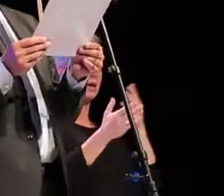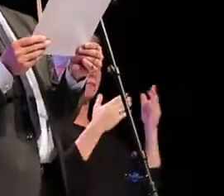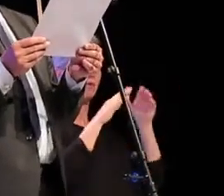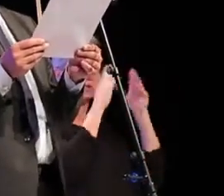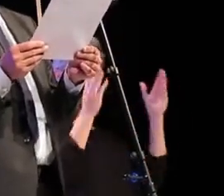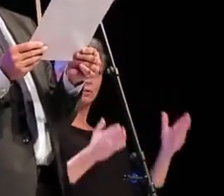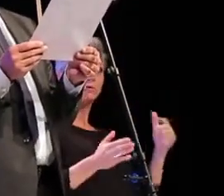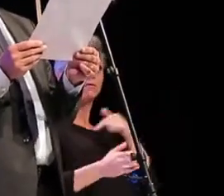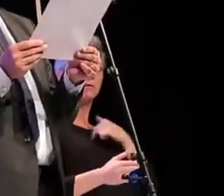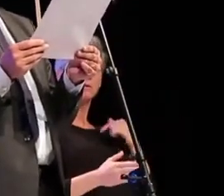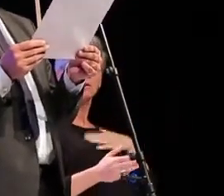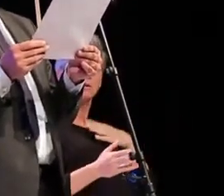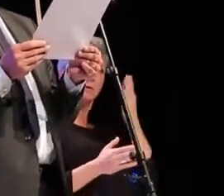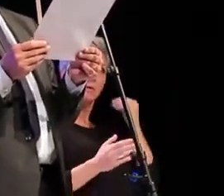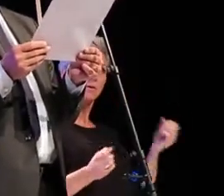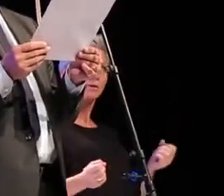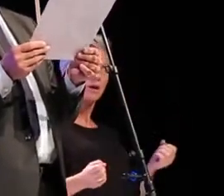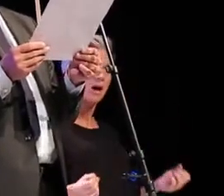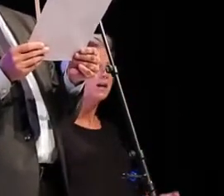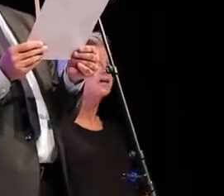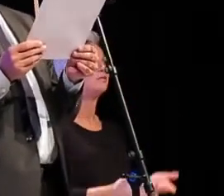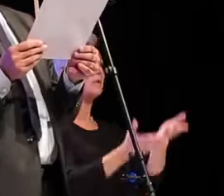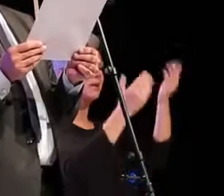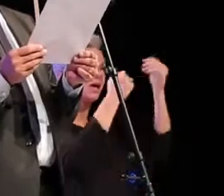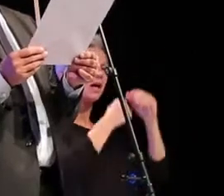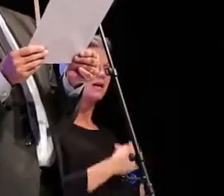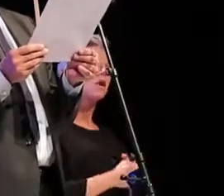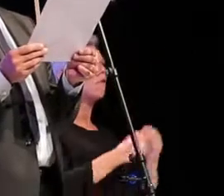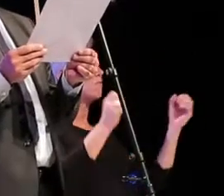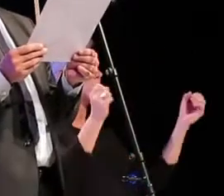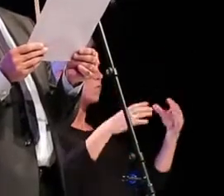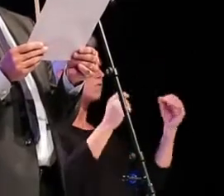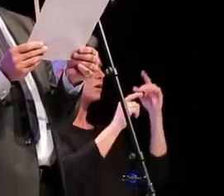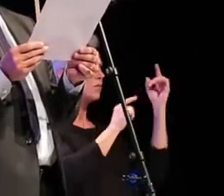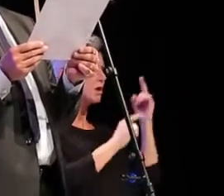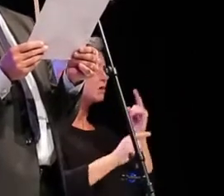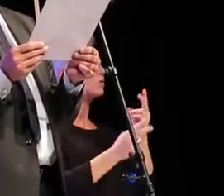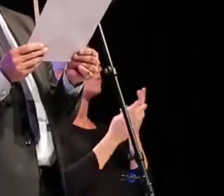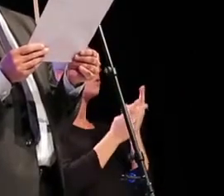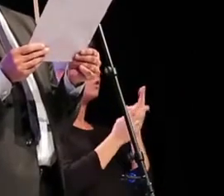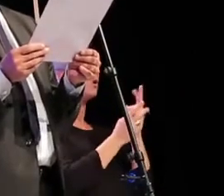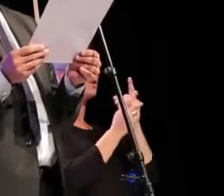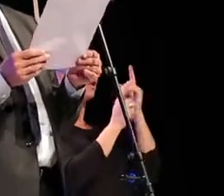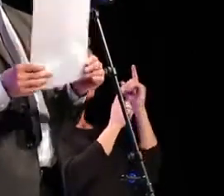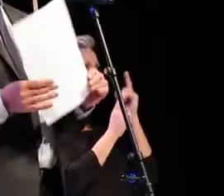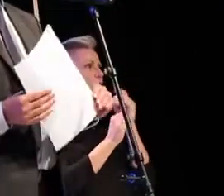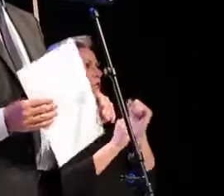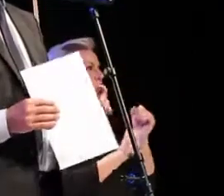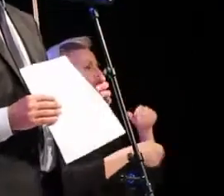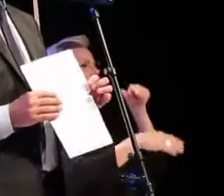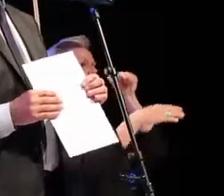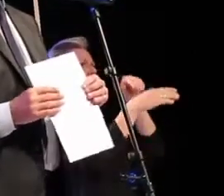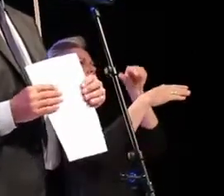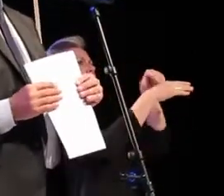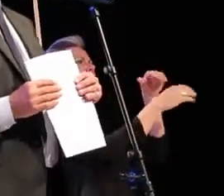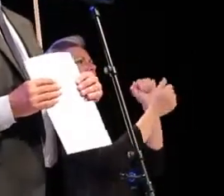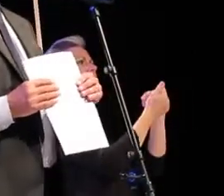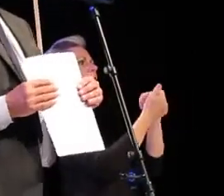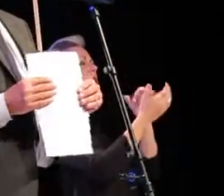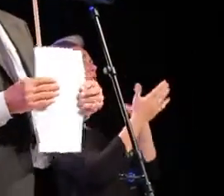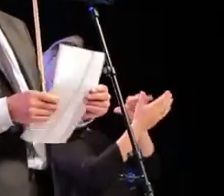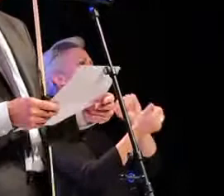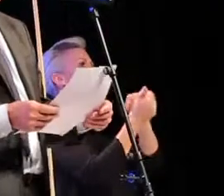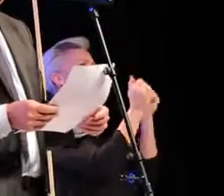inspirera och informera mängder av människor så att trycket på politiken ökar ytterligare inför klimatmötet